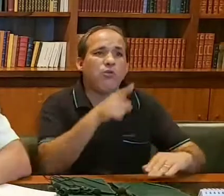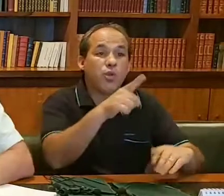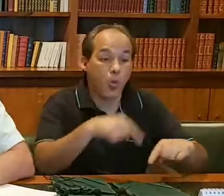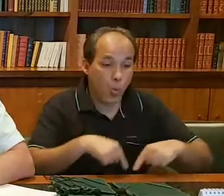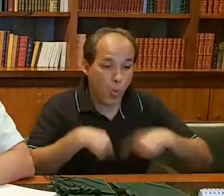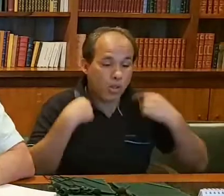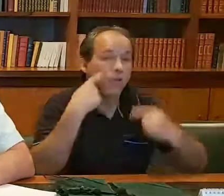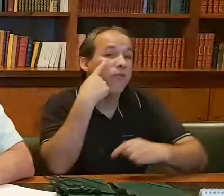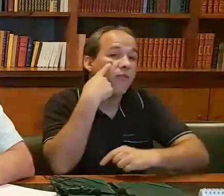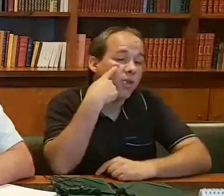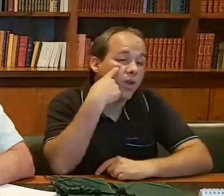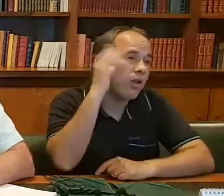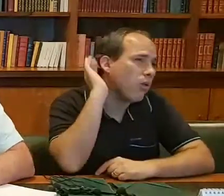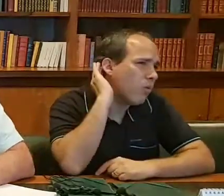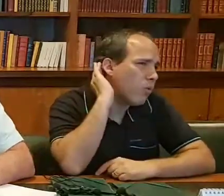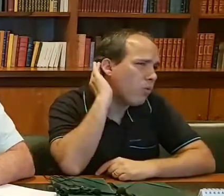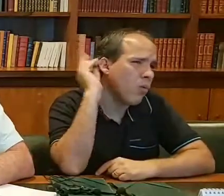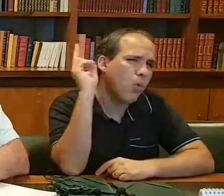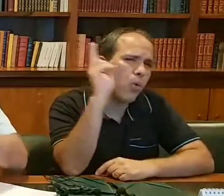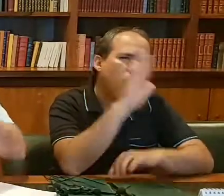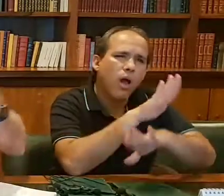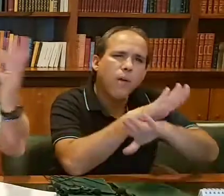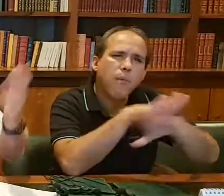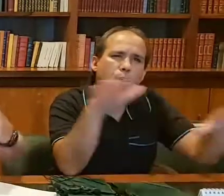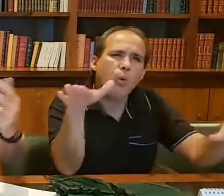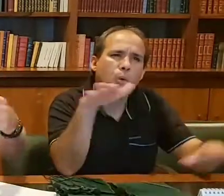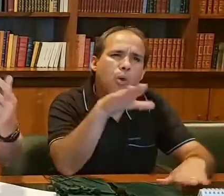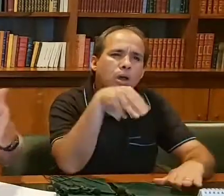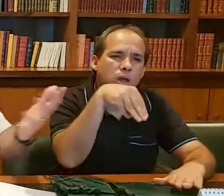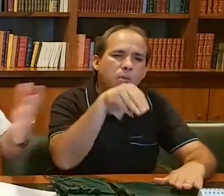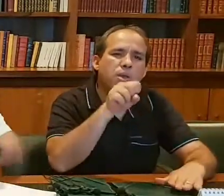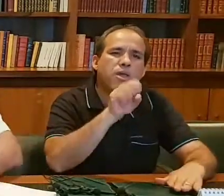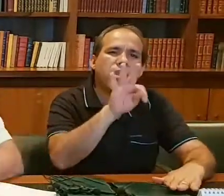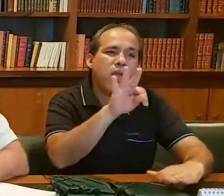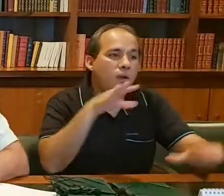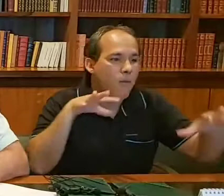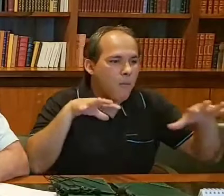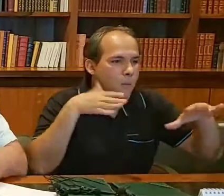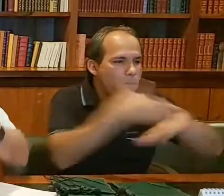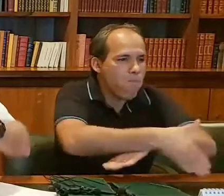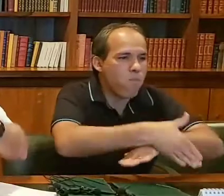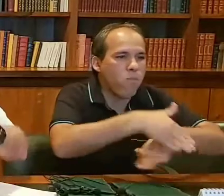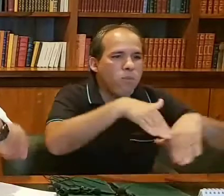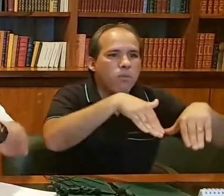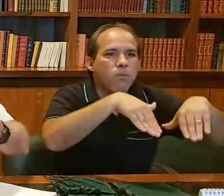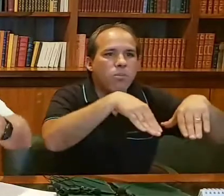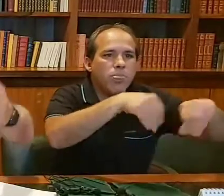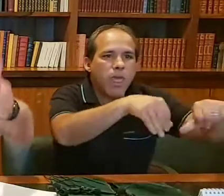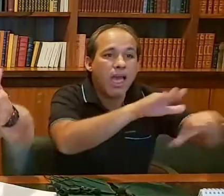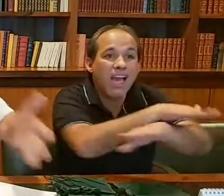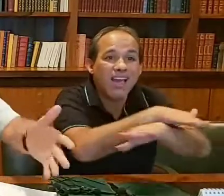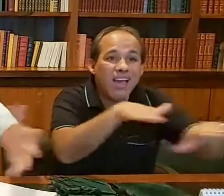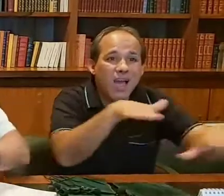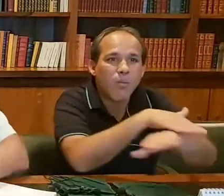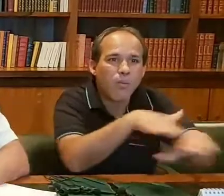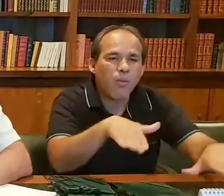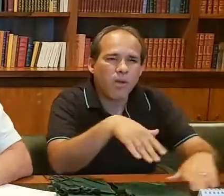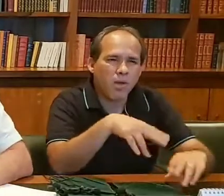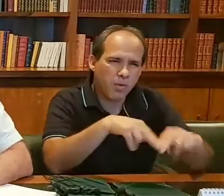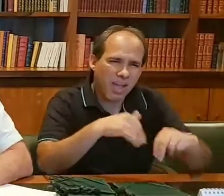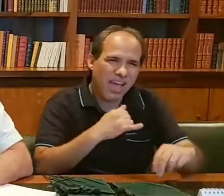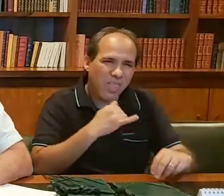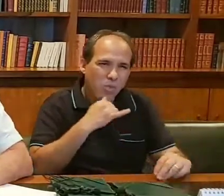Você não ouve falar invasão do MST? Você acha que isso aí é do nada? Há quanto tempo você não ouve falar invasão do